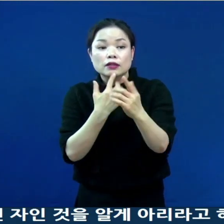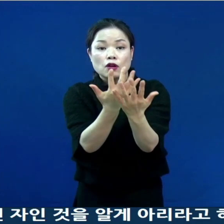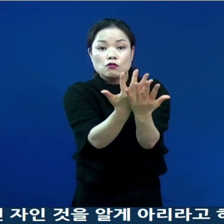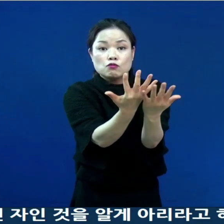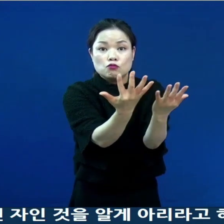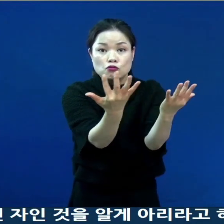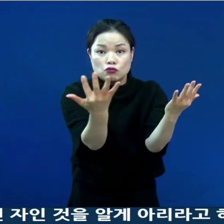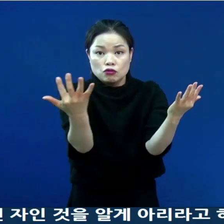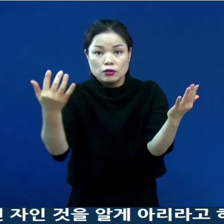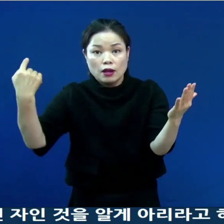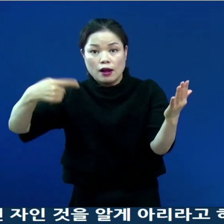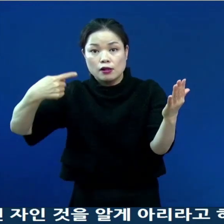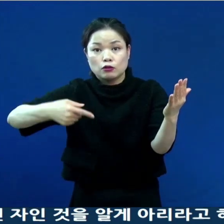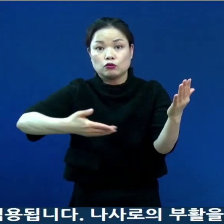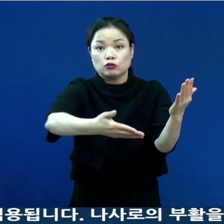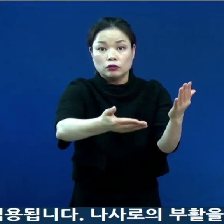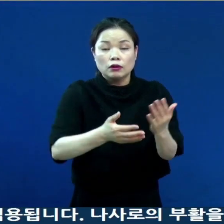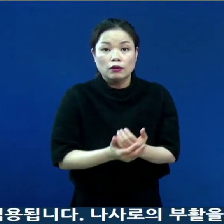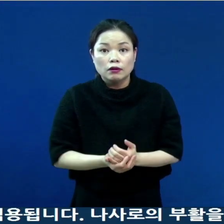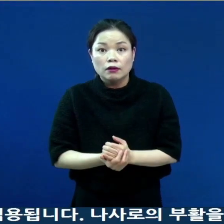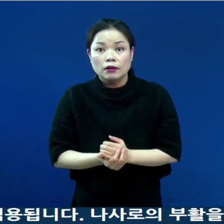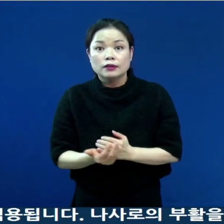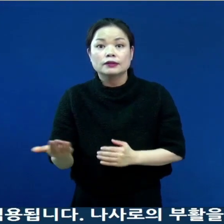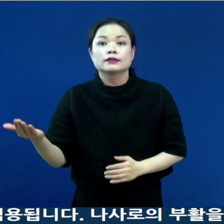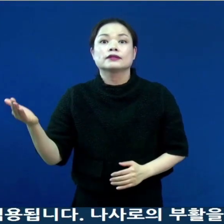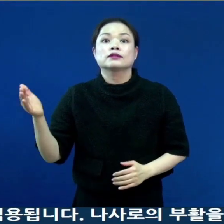무리들에게 가르쳐줬습니다. 그런데